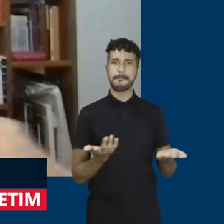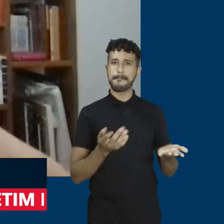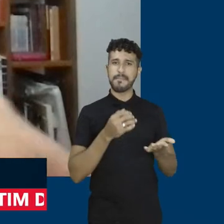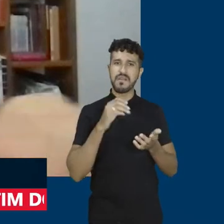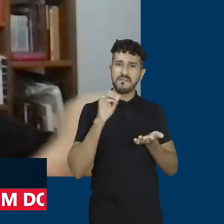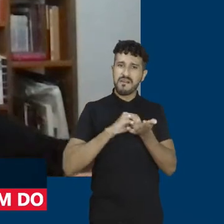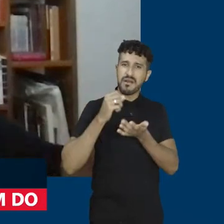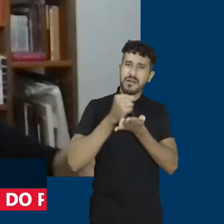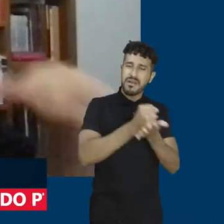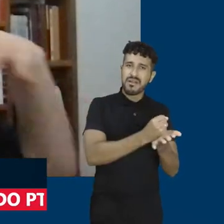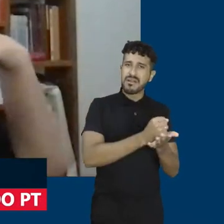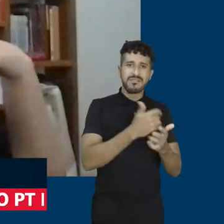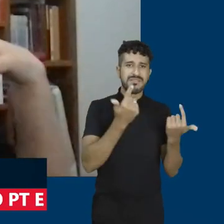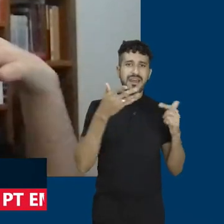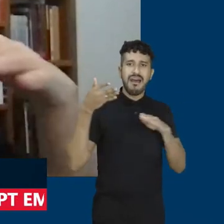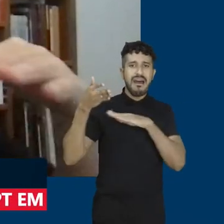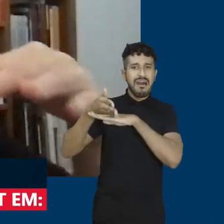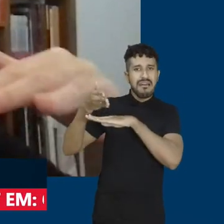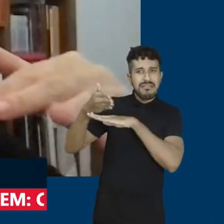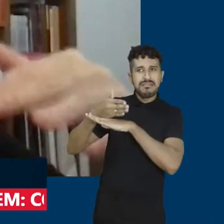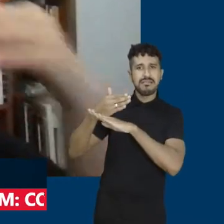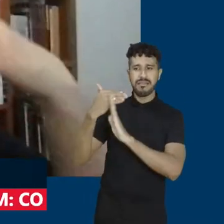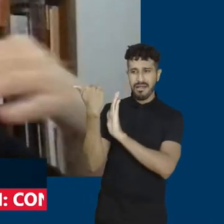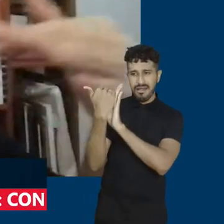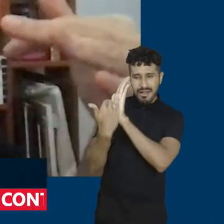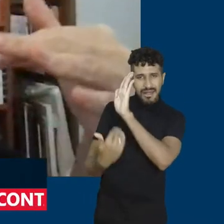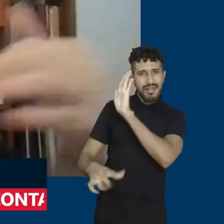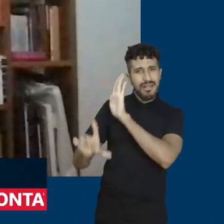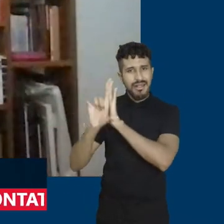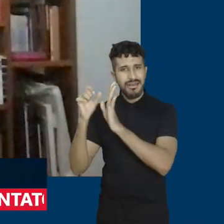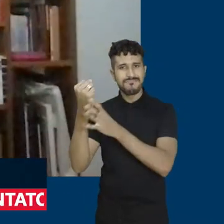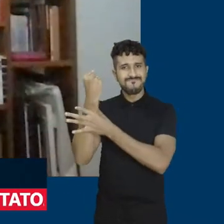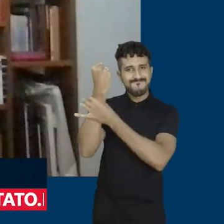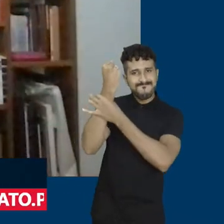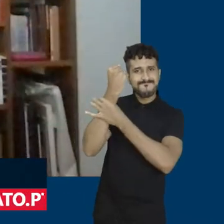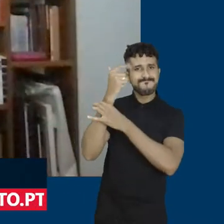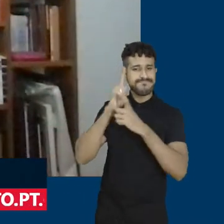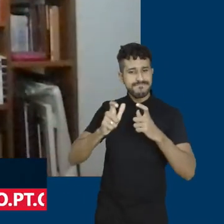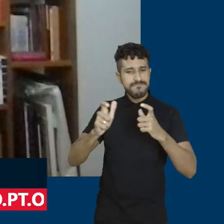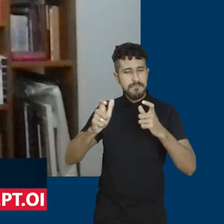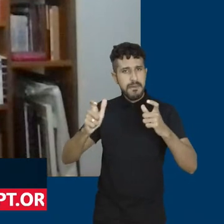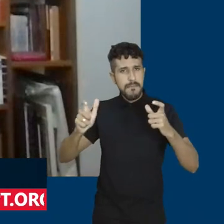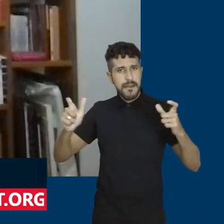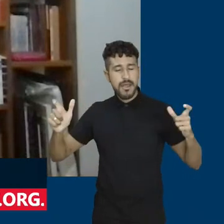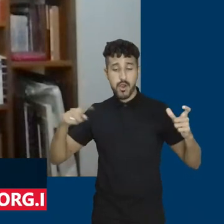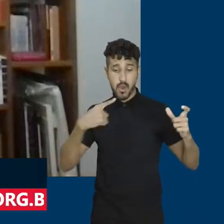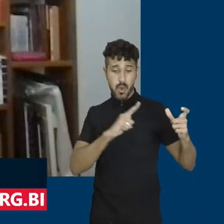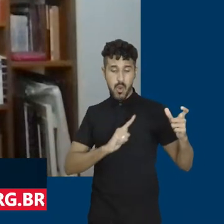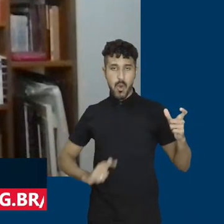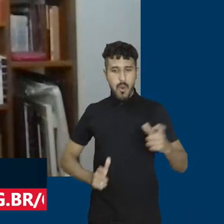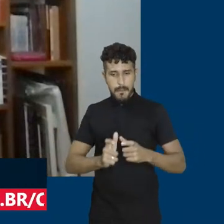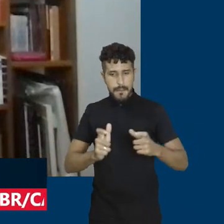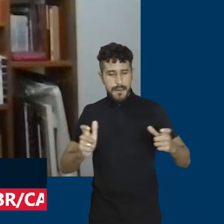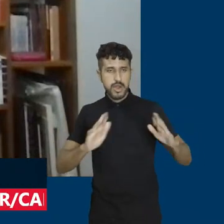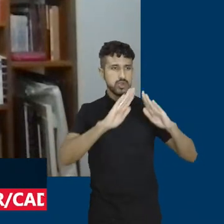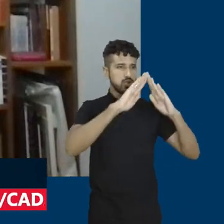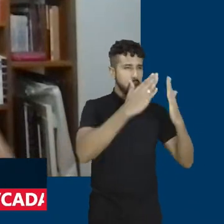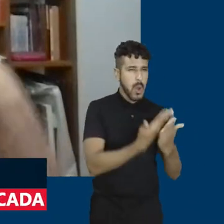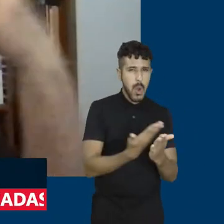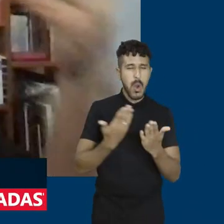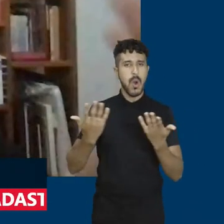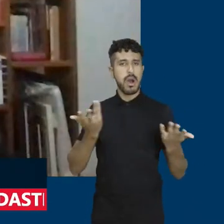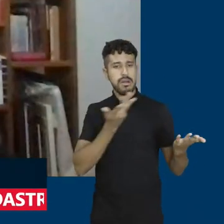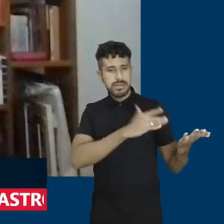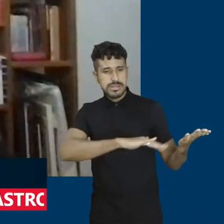acesso a toda uma rede que vinha na expansão. Expansão da rede de educação infantil, como eu tinha